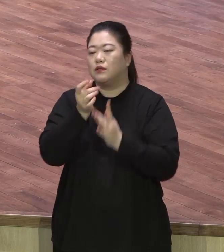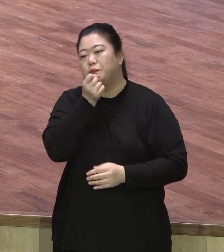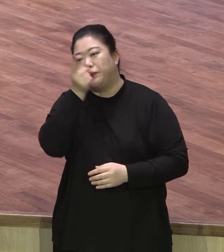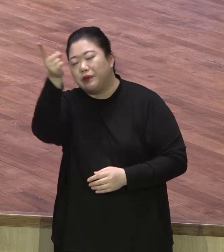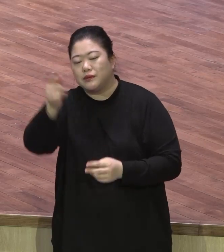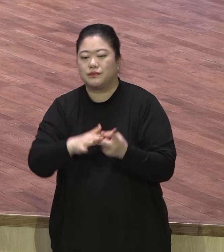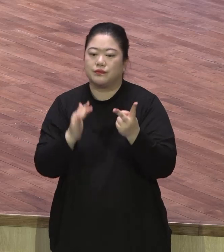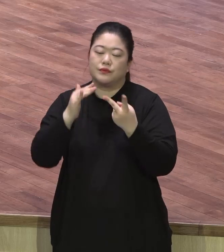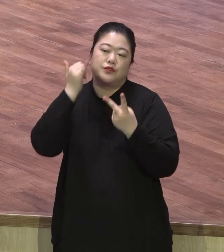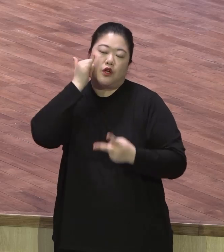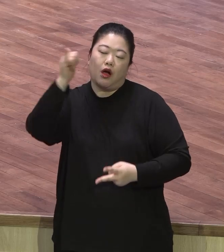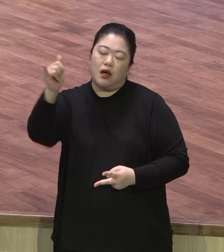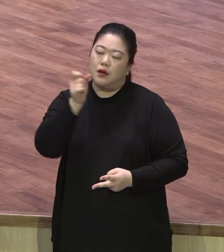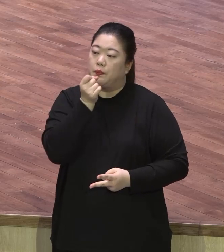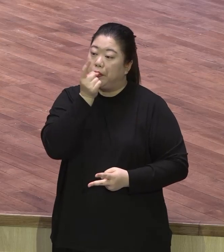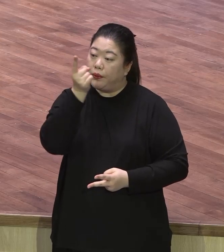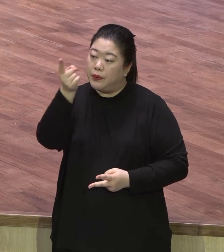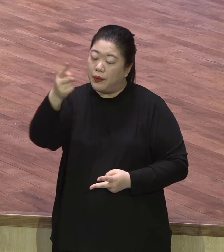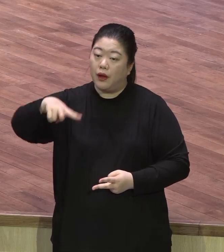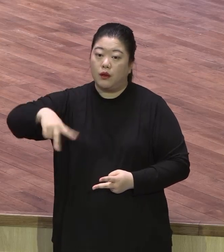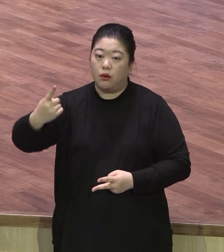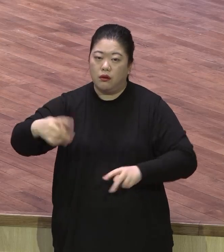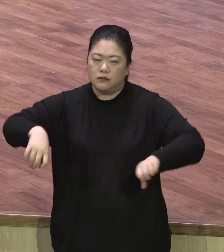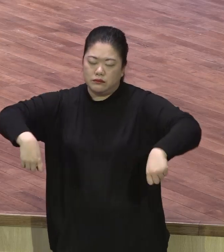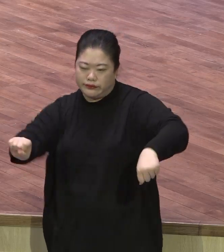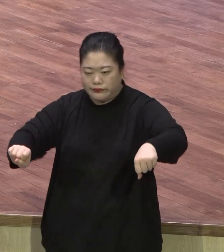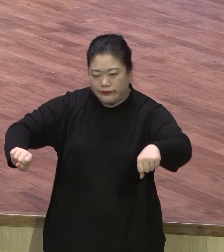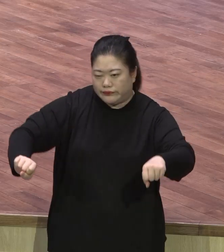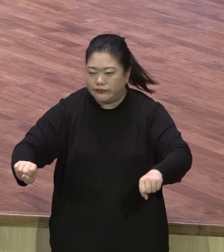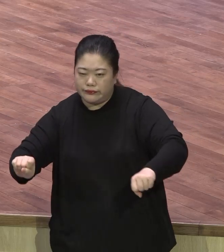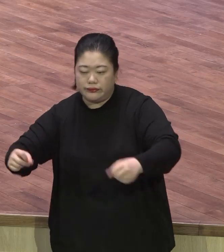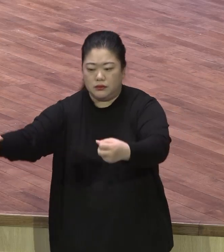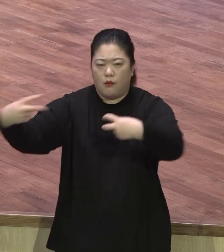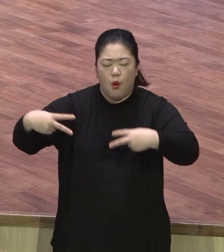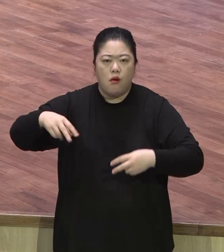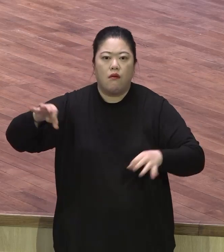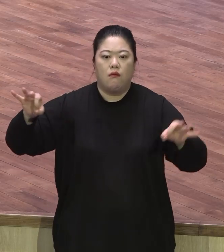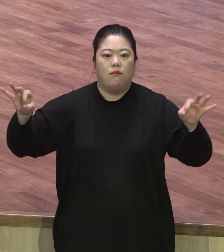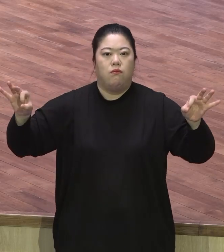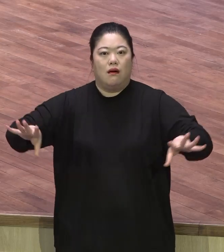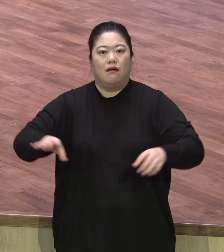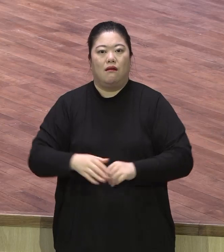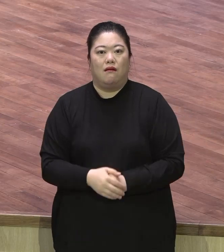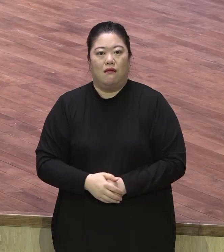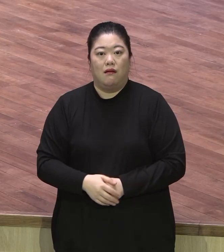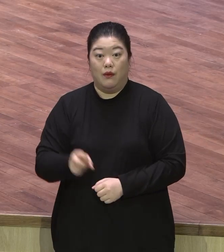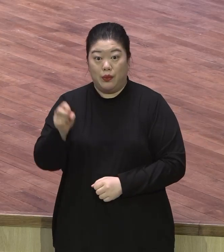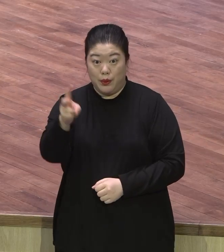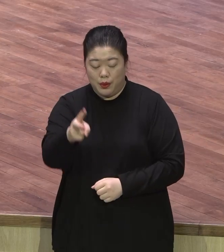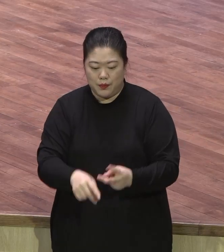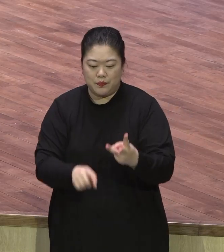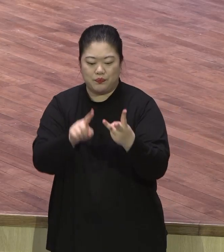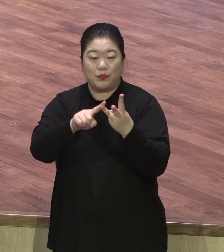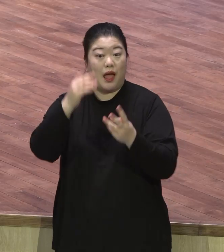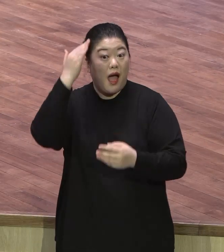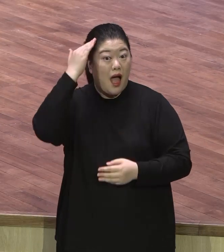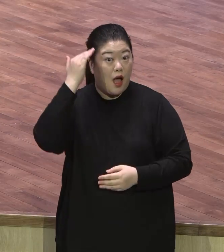한강의 기적이라고 불리는 이 경제성장도 빨리빨리 열정이 있어서 그래요